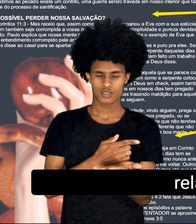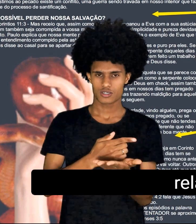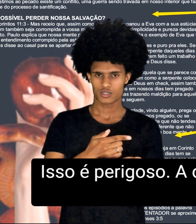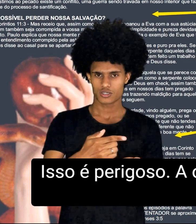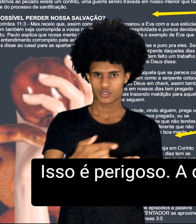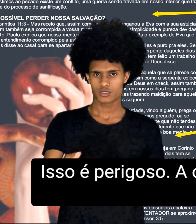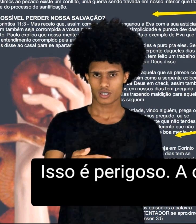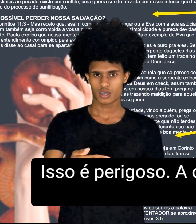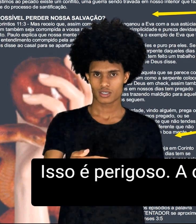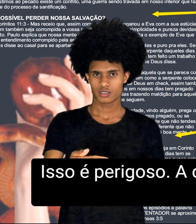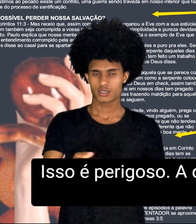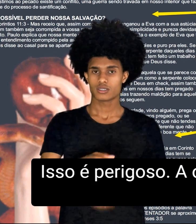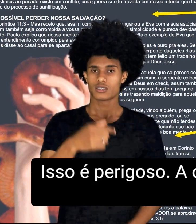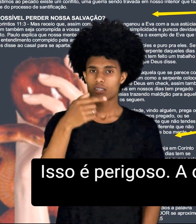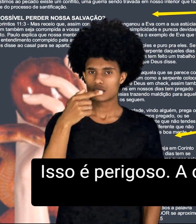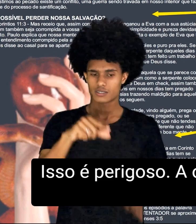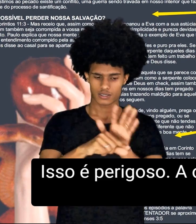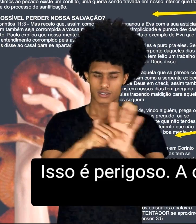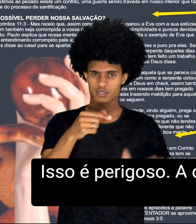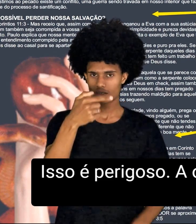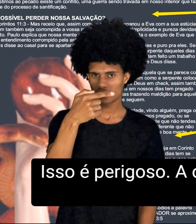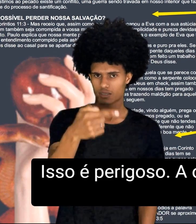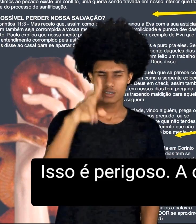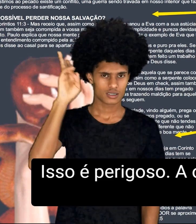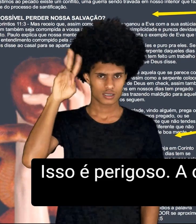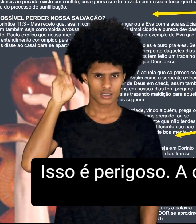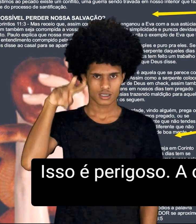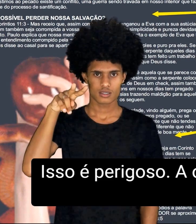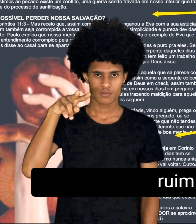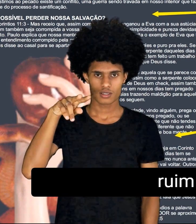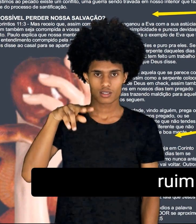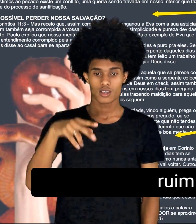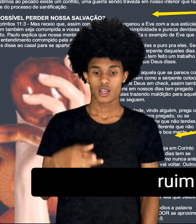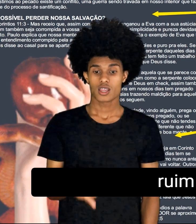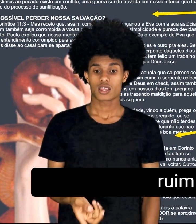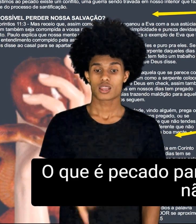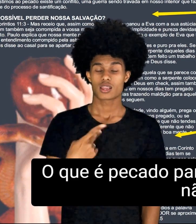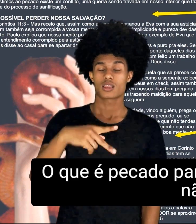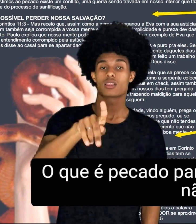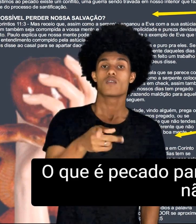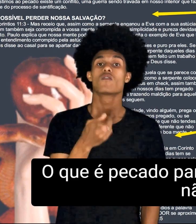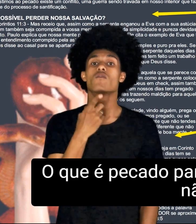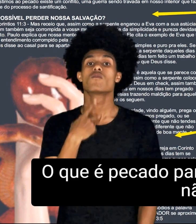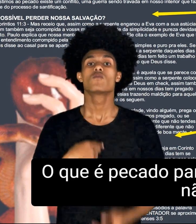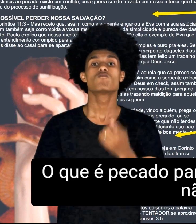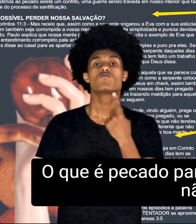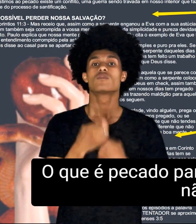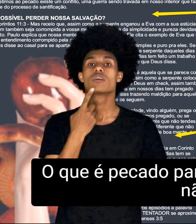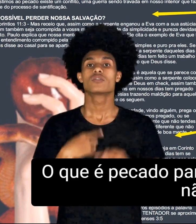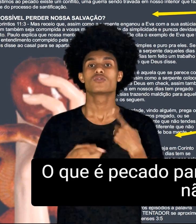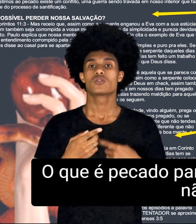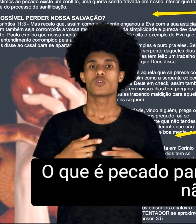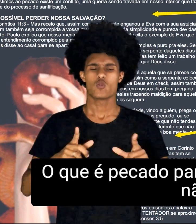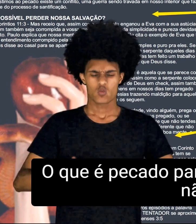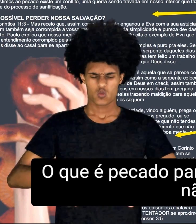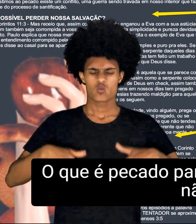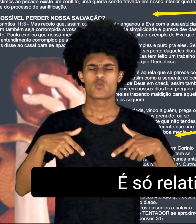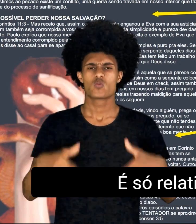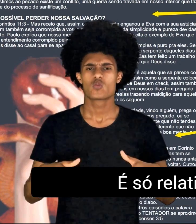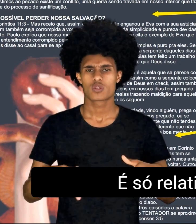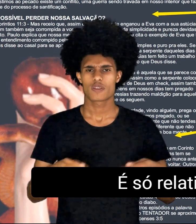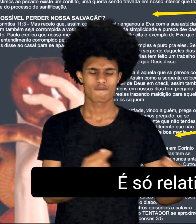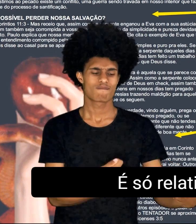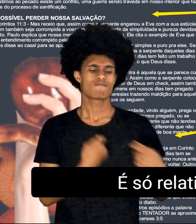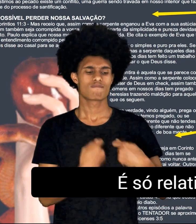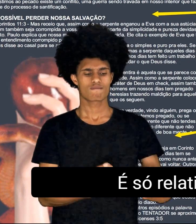relativizar, isso é perigoso. Ah, o que é ruim para você não é muito ruim para mim, né? O que é pecado para você, de repente, para mim não é pecado, é